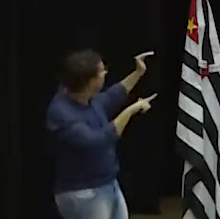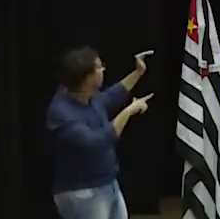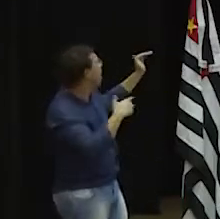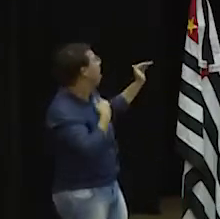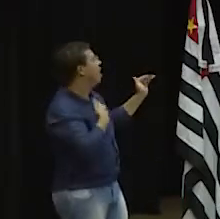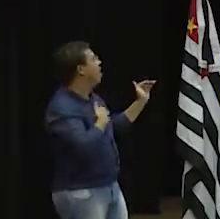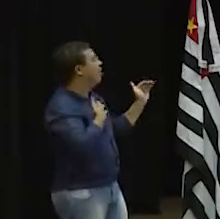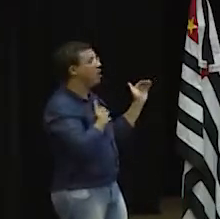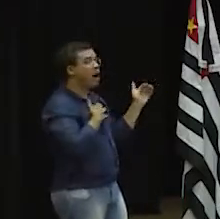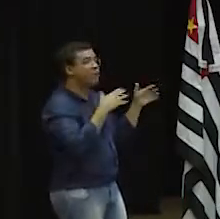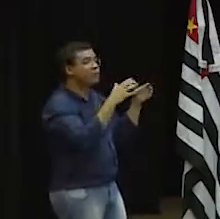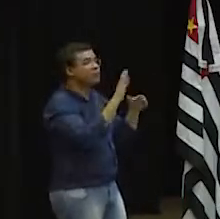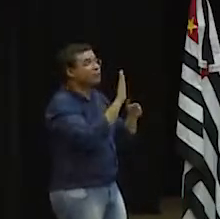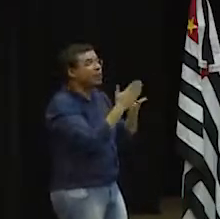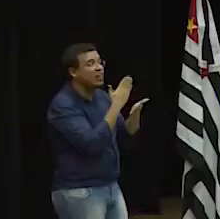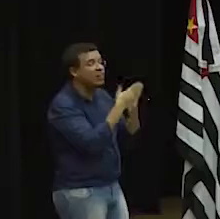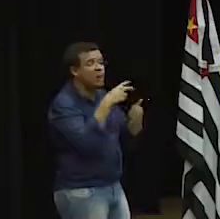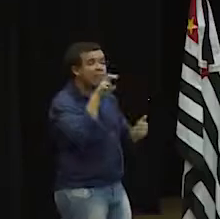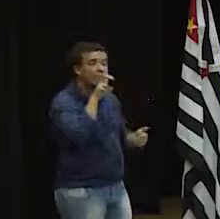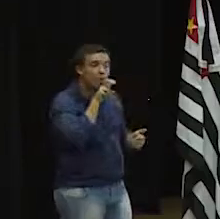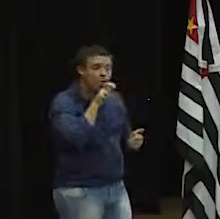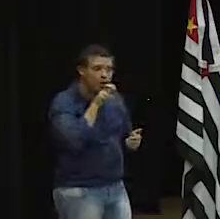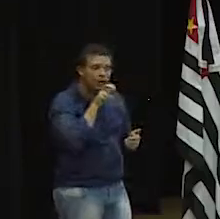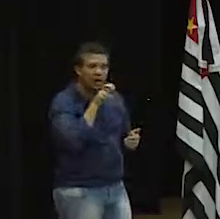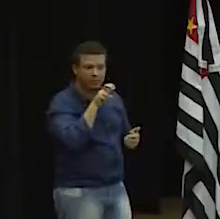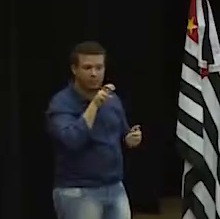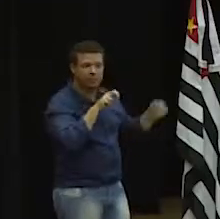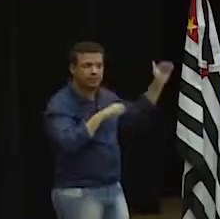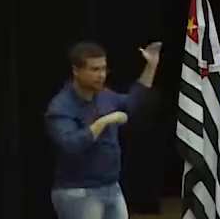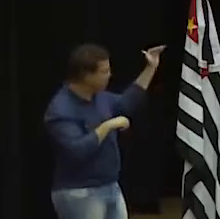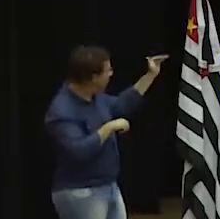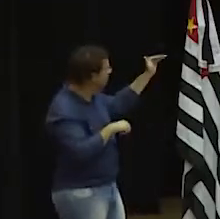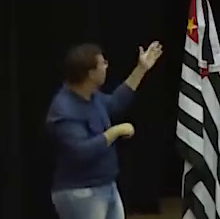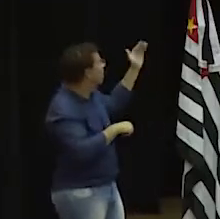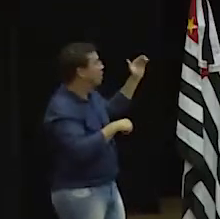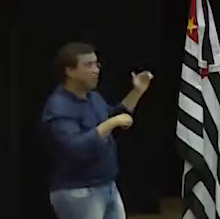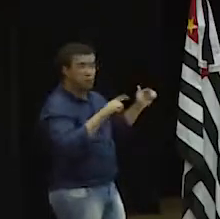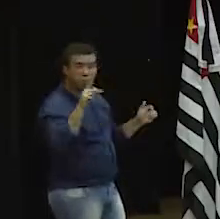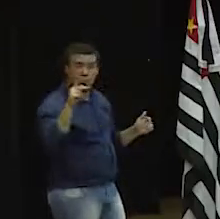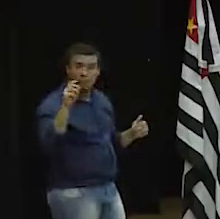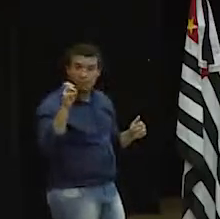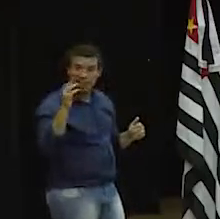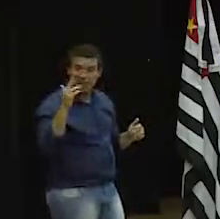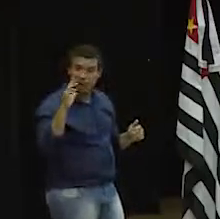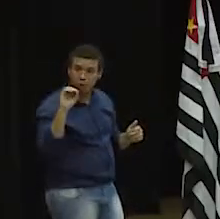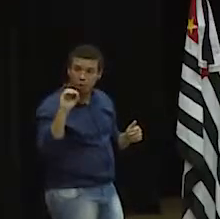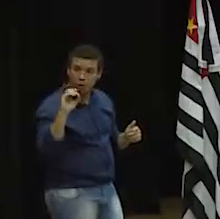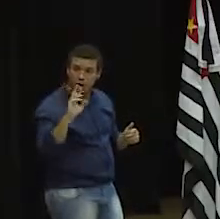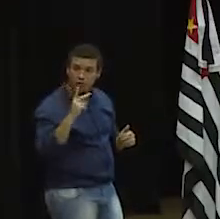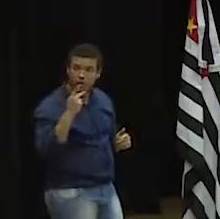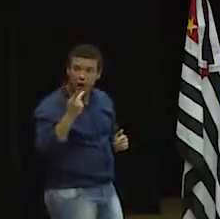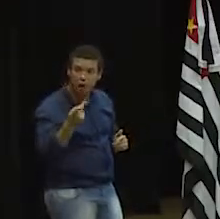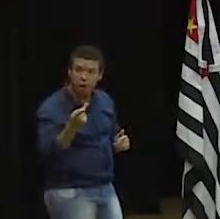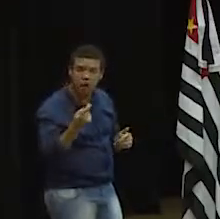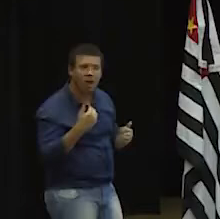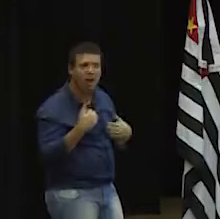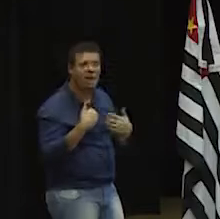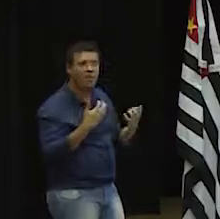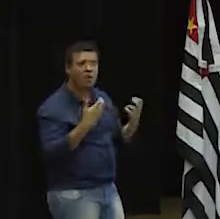ok, o outro gosta do livro da Turma da Mônica. E o Pedro